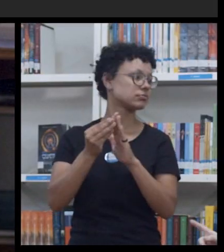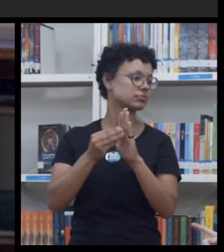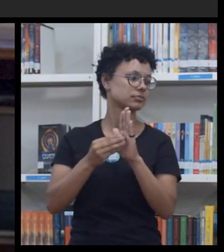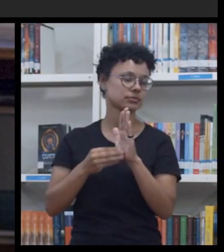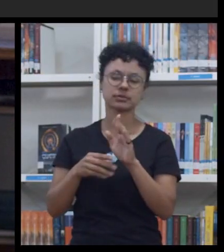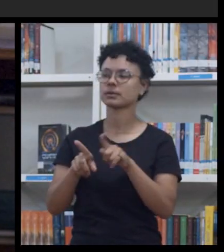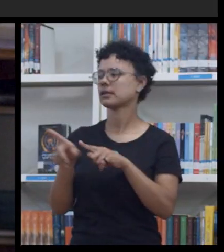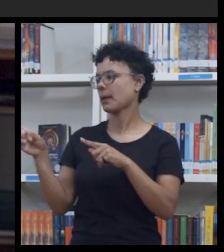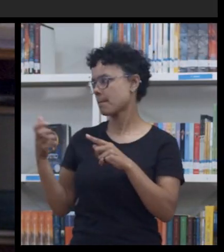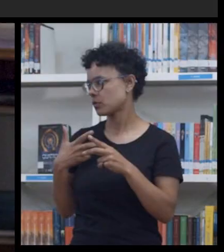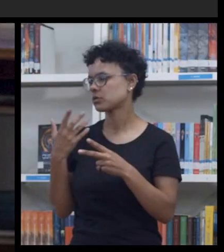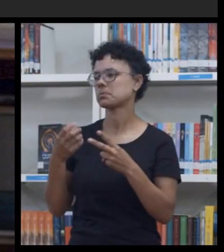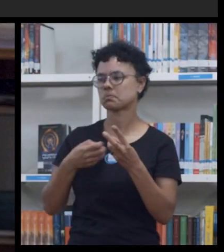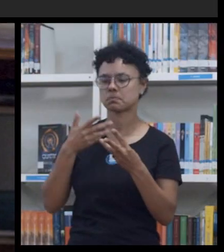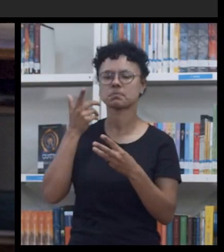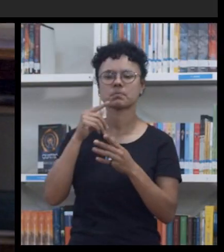O seu roteiro tem emoção.